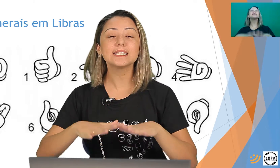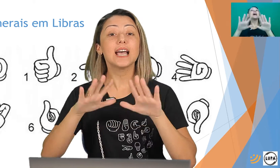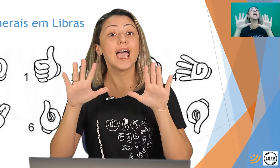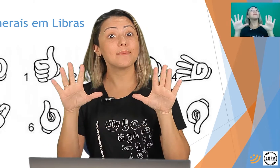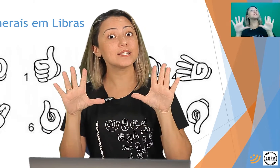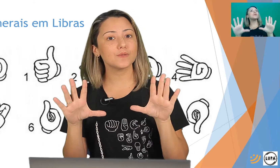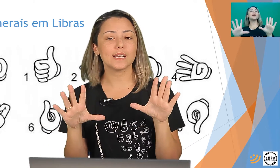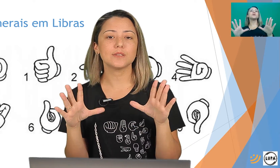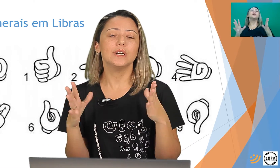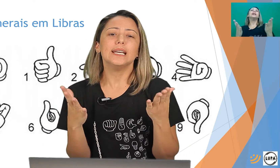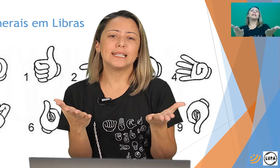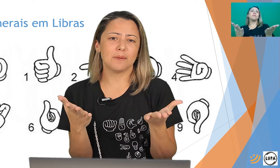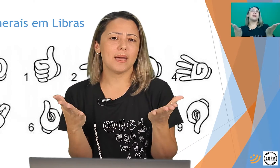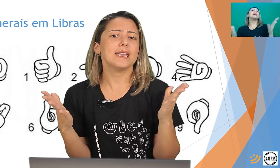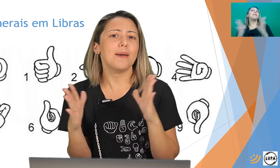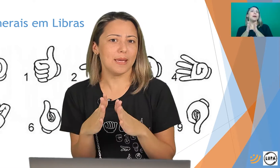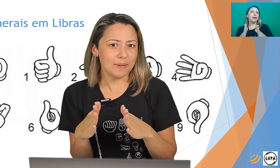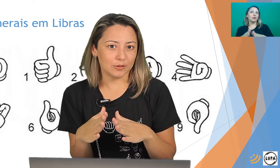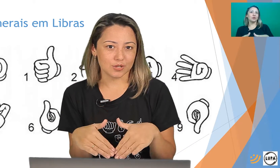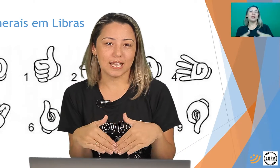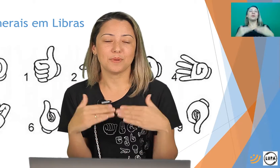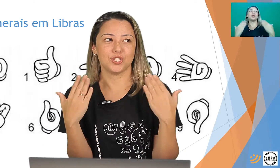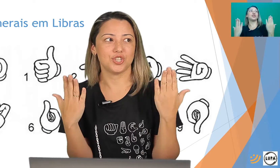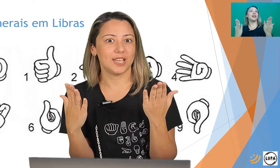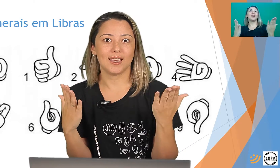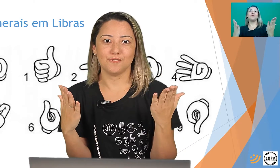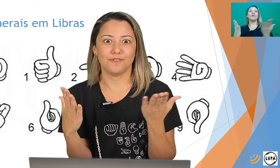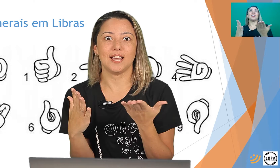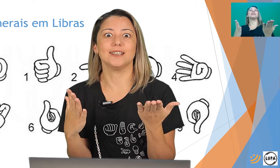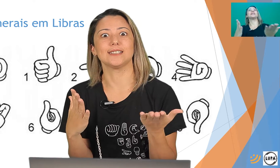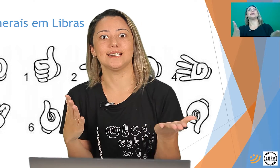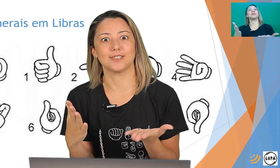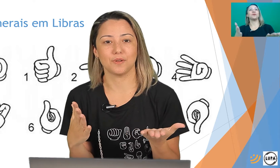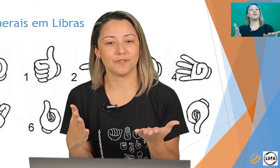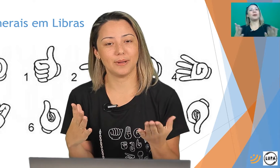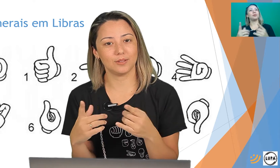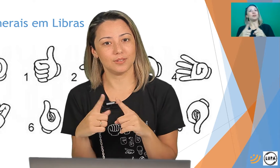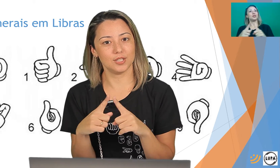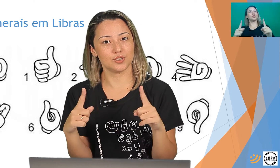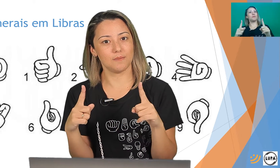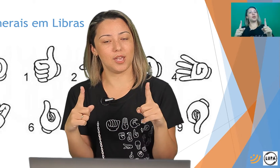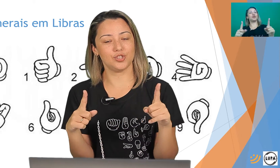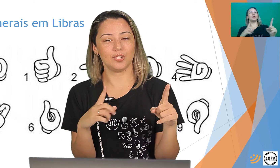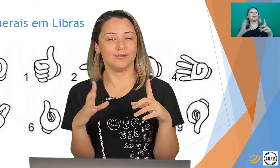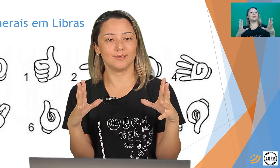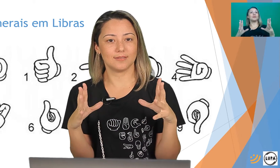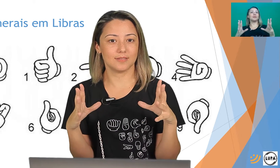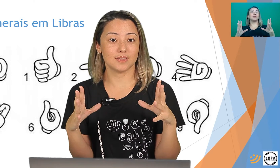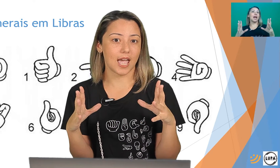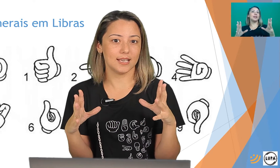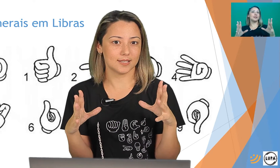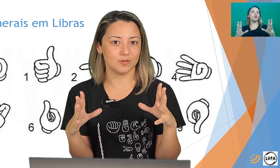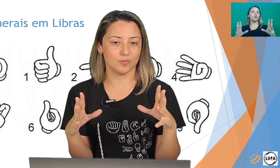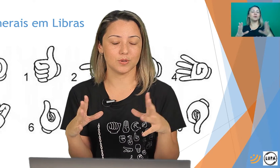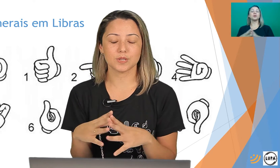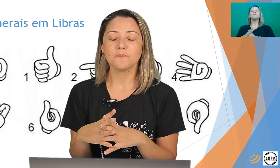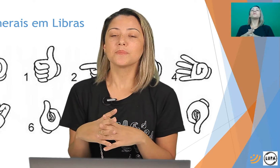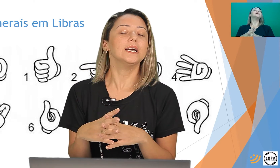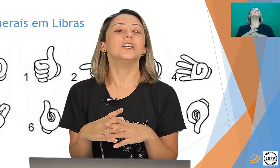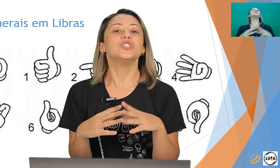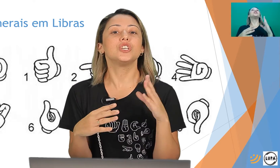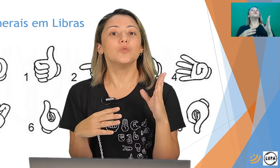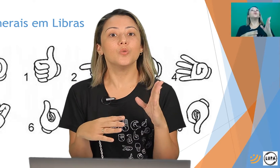dos sinais é mais fácil e também é bem menos, né? Porque a gente tem aí várias letras no alfabeto e somente 10